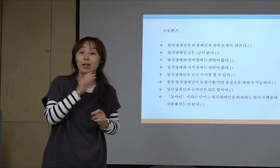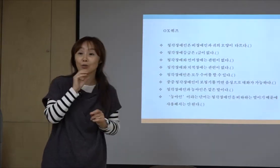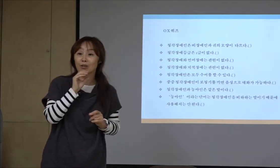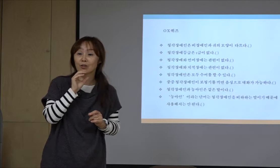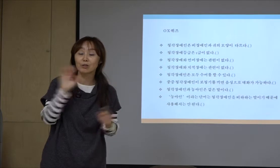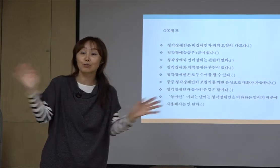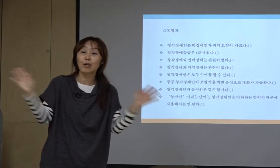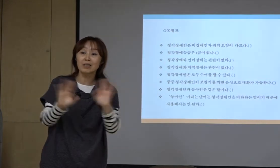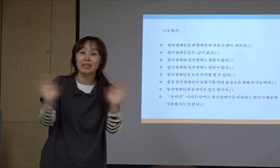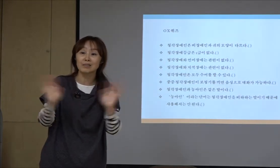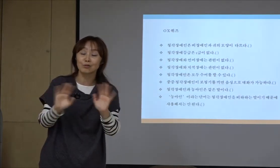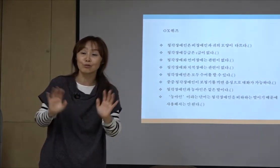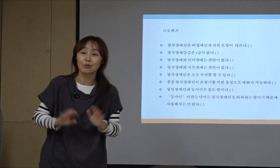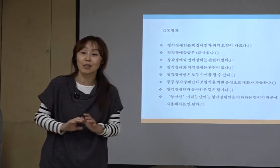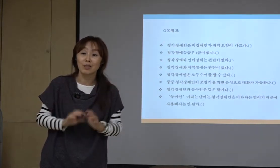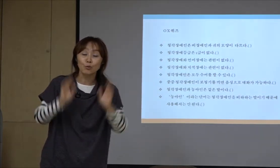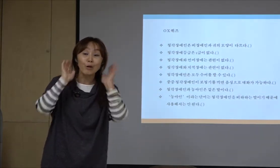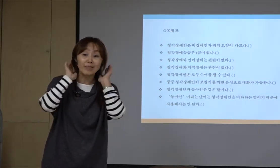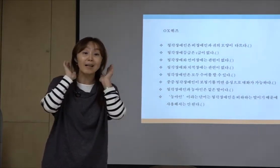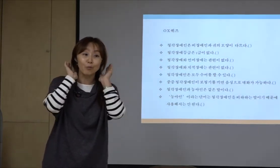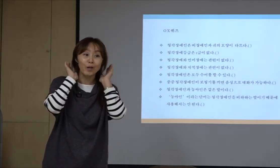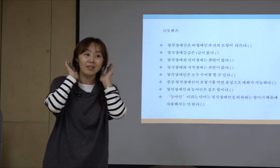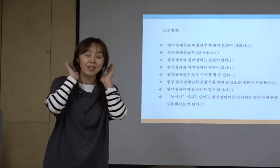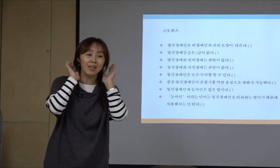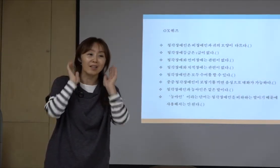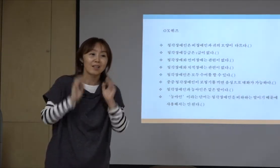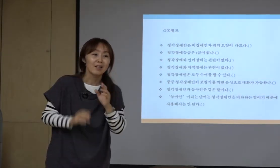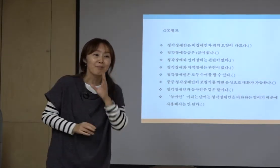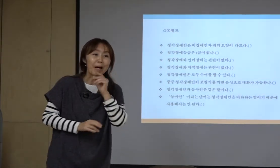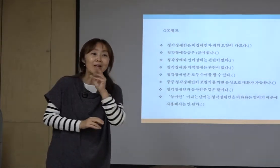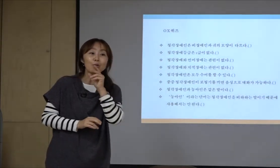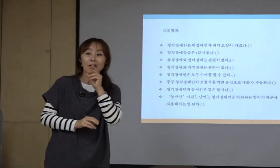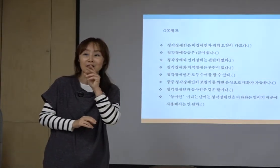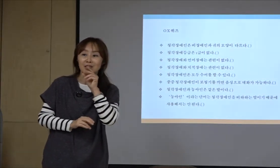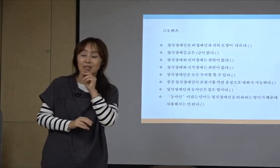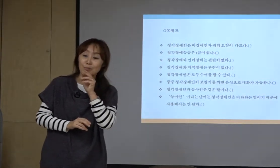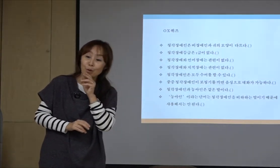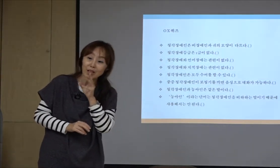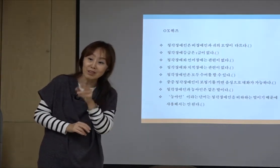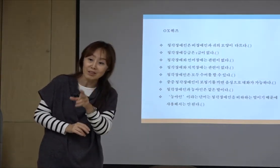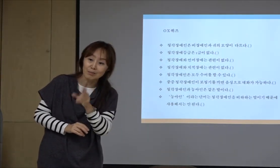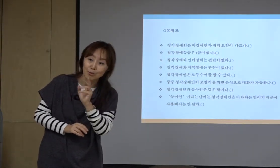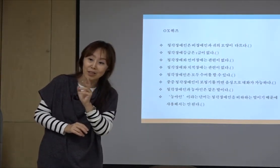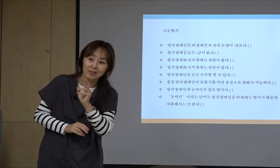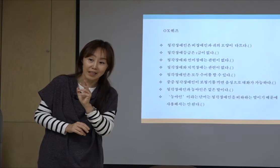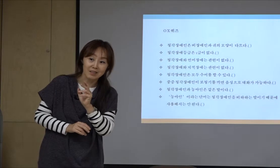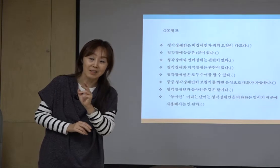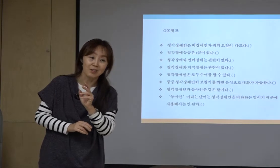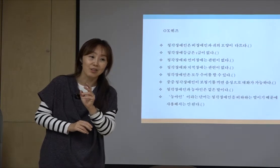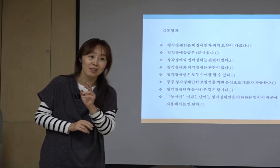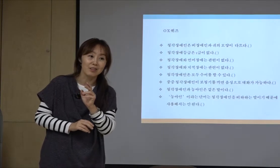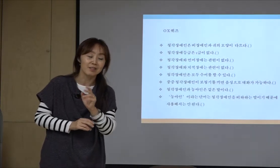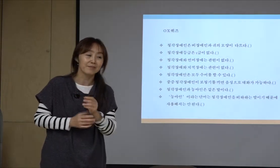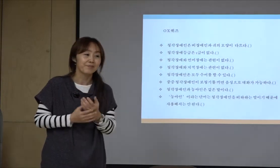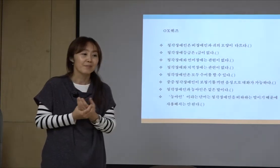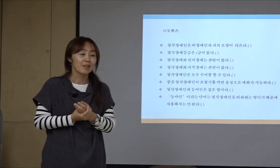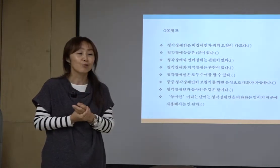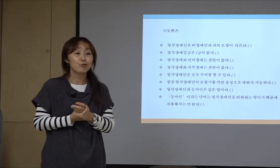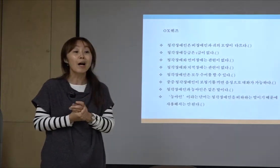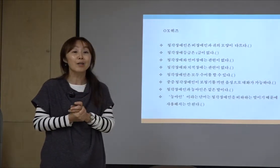구아학교예요. 거기도 수화를 안 쓰고 다 농아인데 말로 가르치는 입 모양을 보게끔 가르치는 거예요.